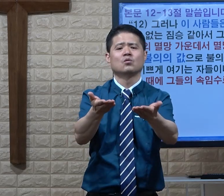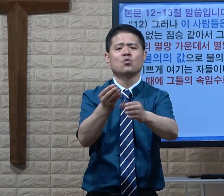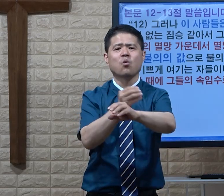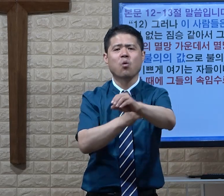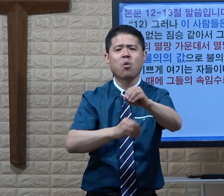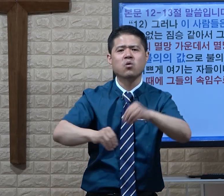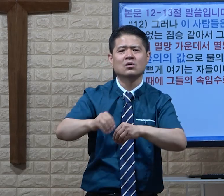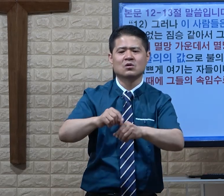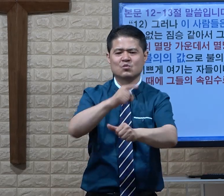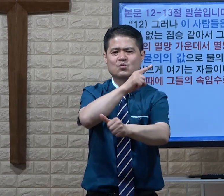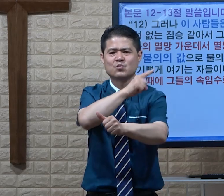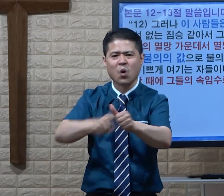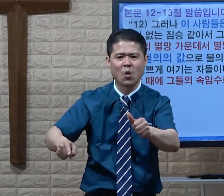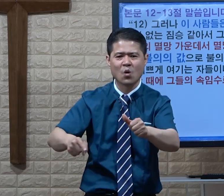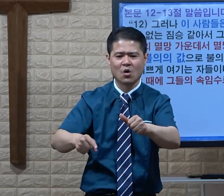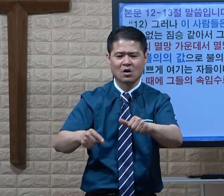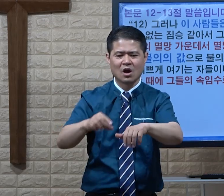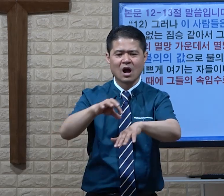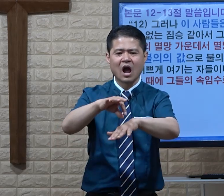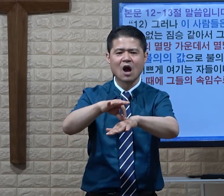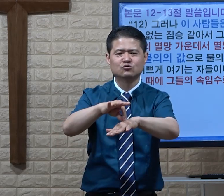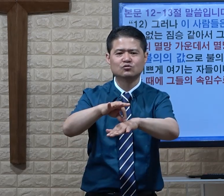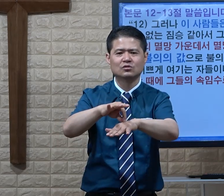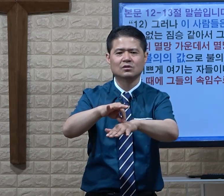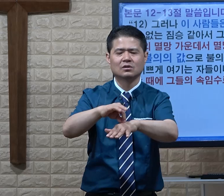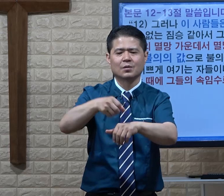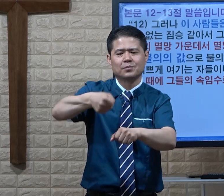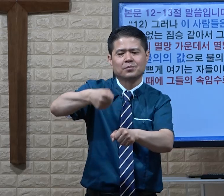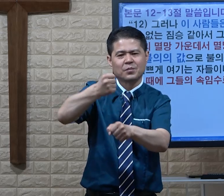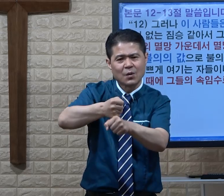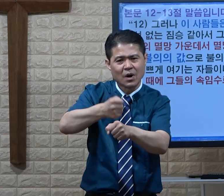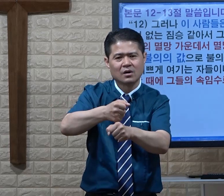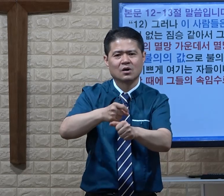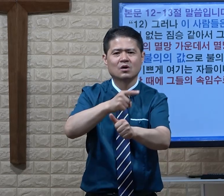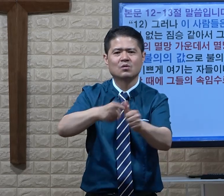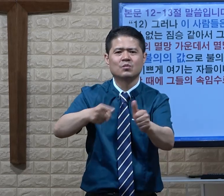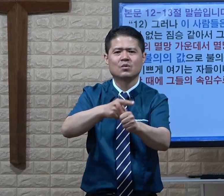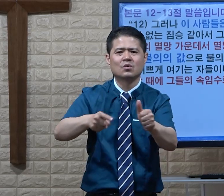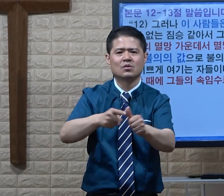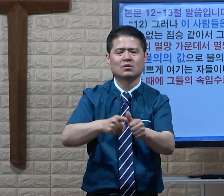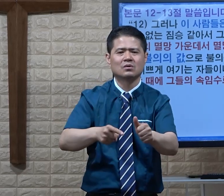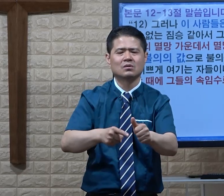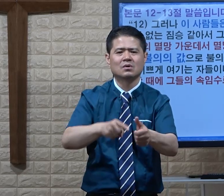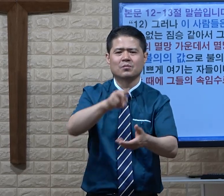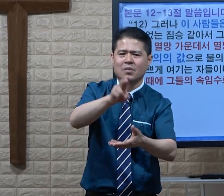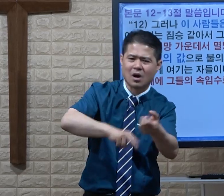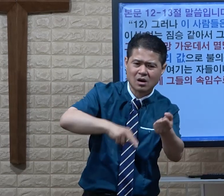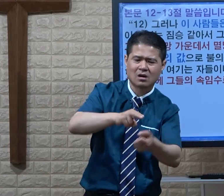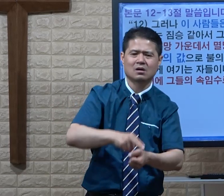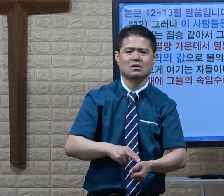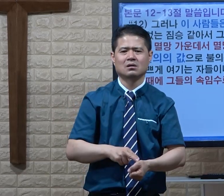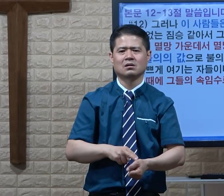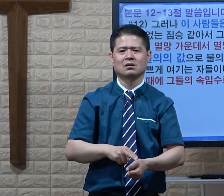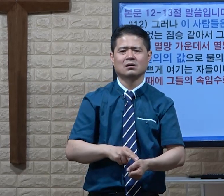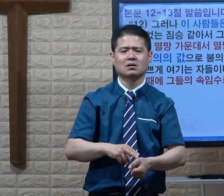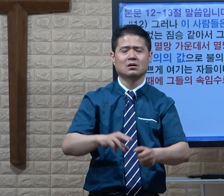원래 동물이 자연스럽게 키워야 되지만 가축과 다양한 도구들로 사용하면서